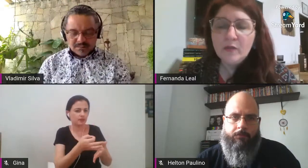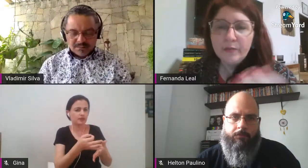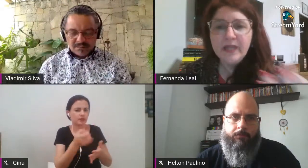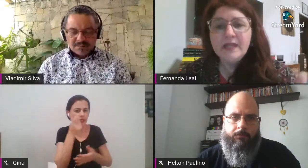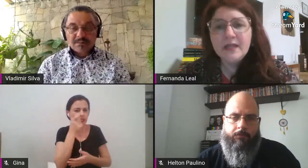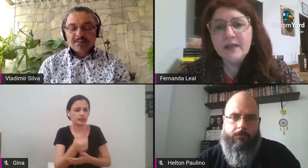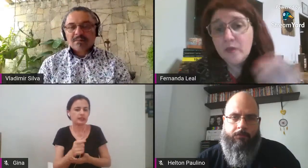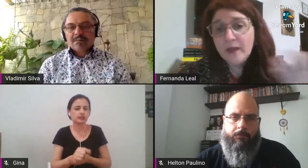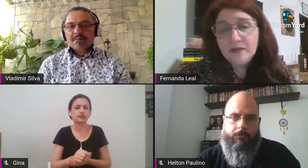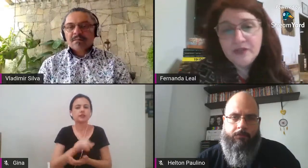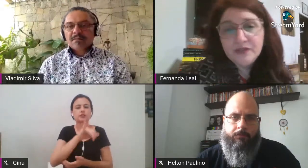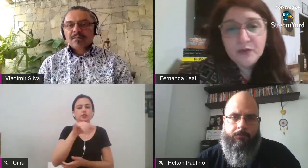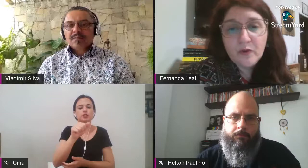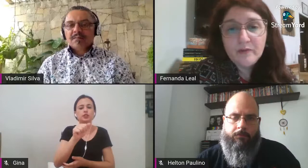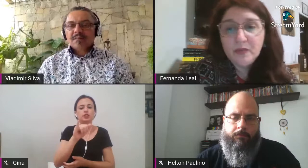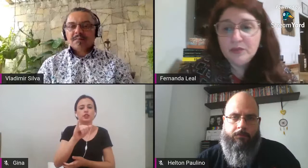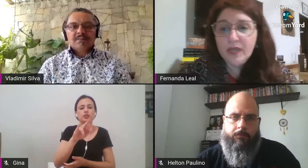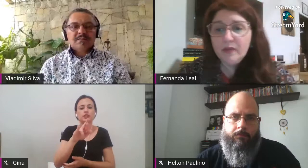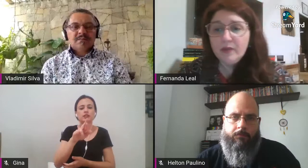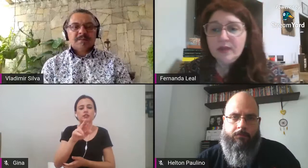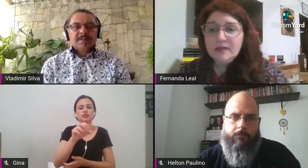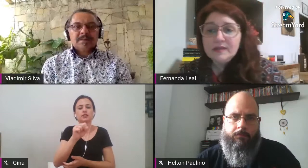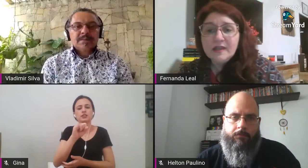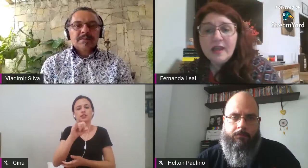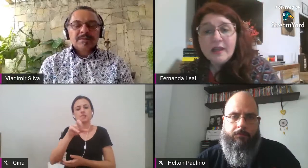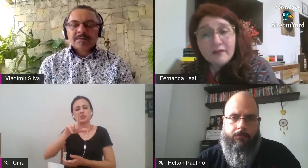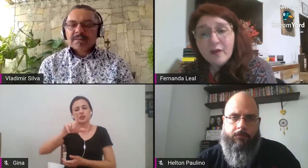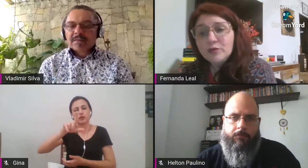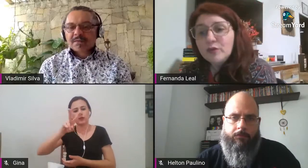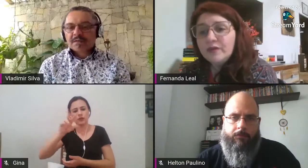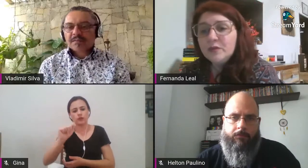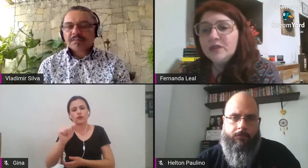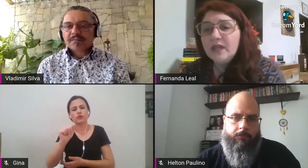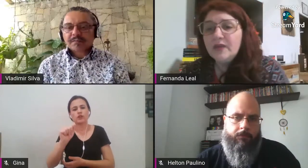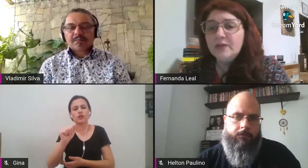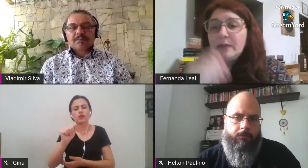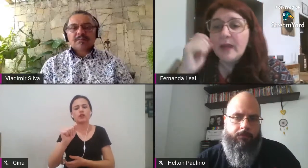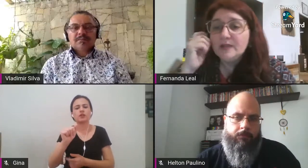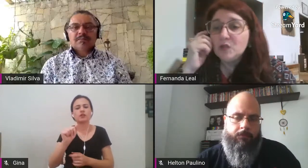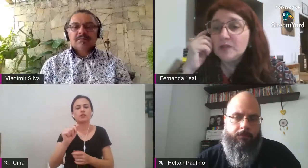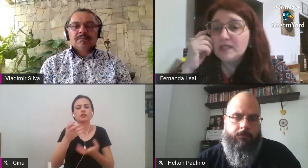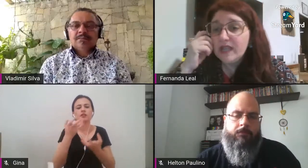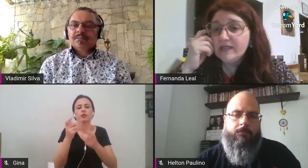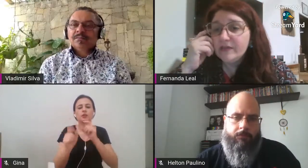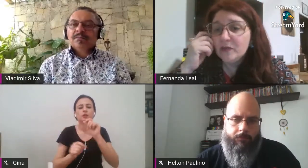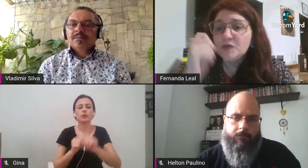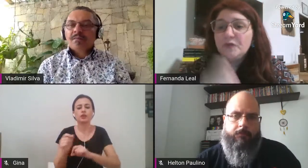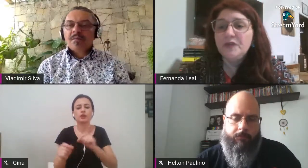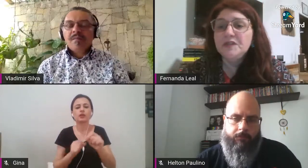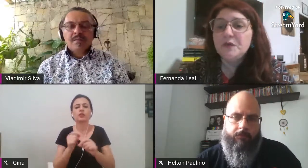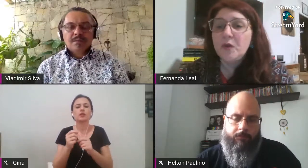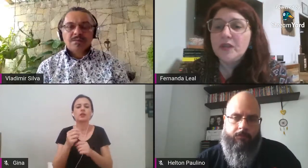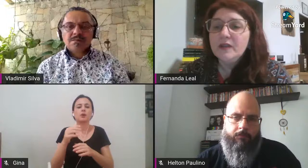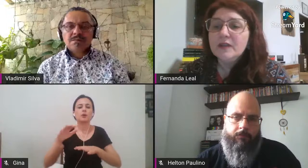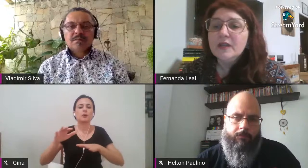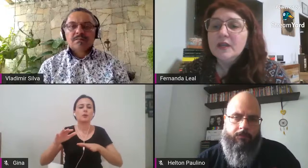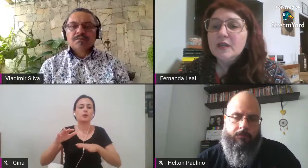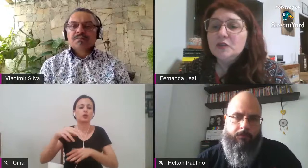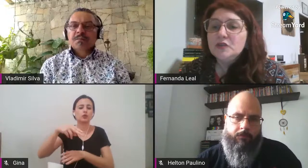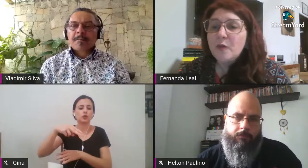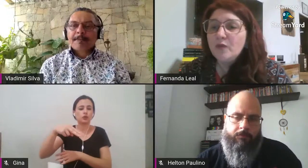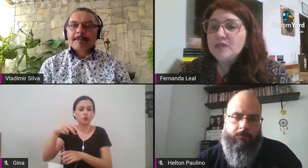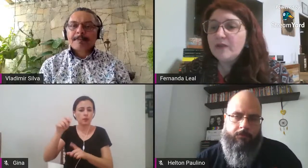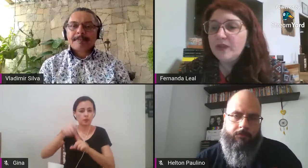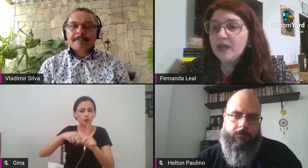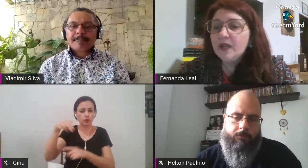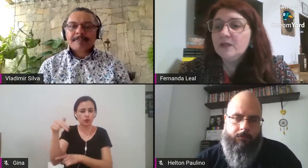é um militante, um ativista do movimento negro, ele disse que quer levar o Novembro Negro e debate sobre ciência, filosofia e história